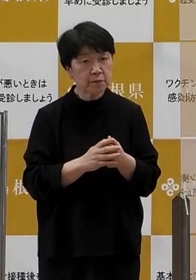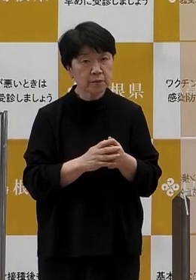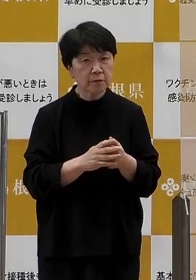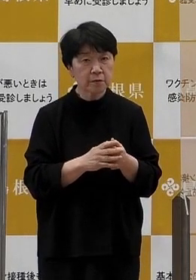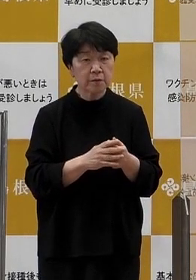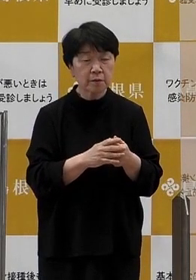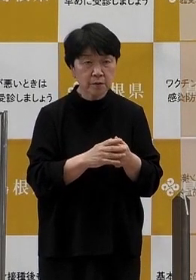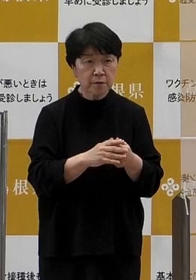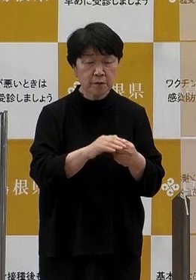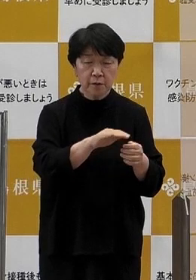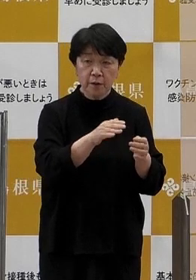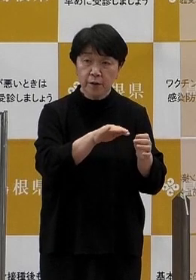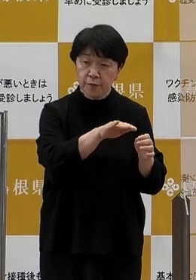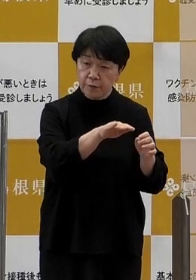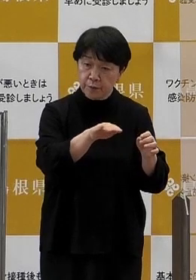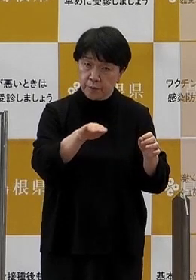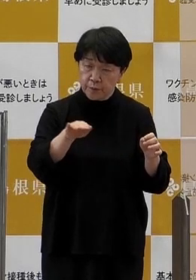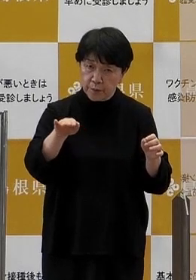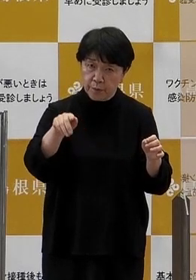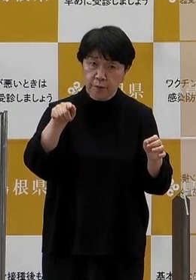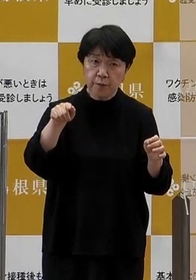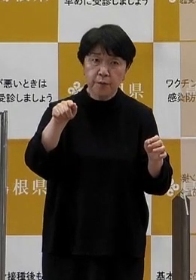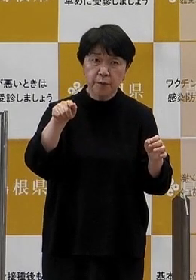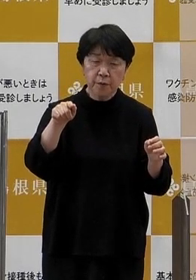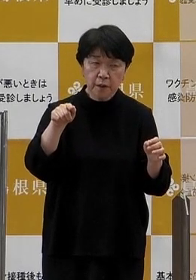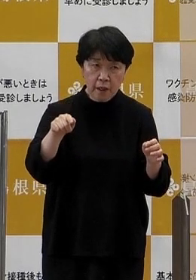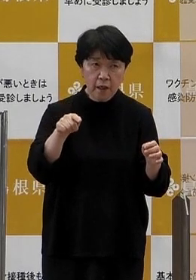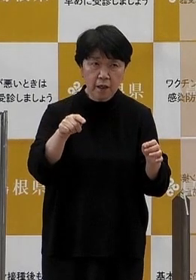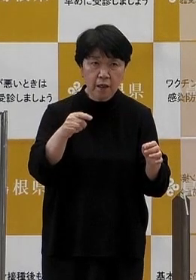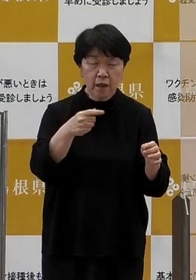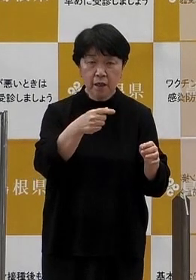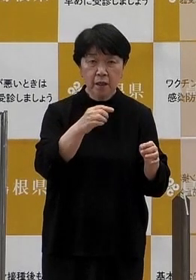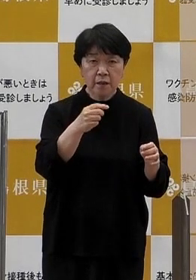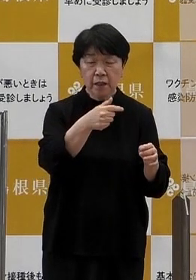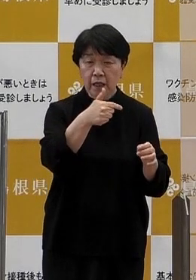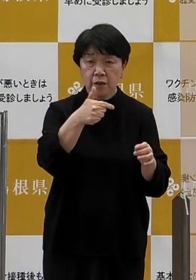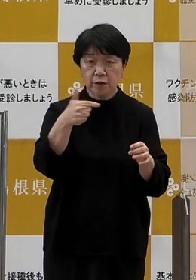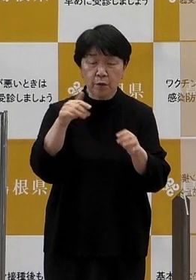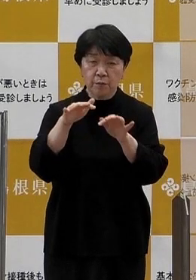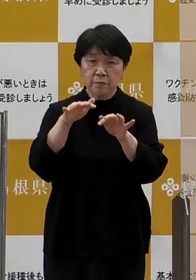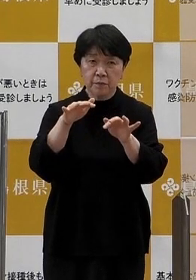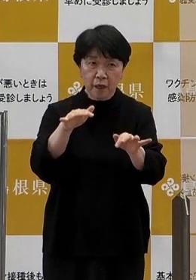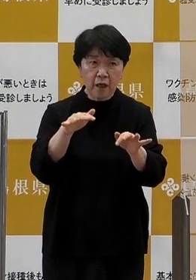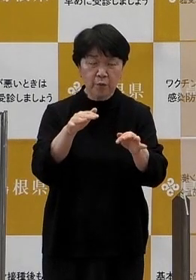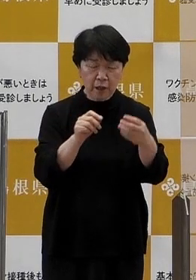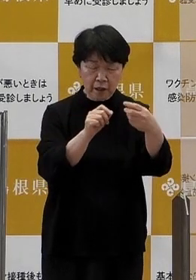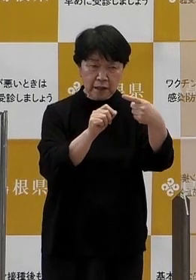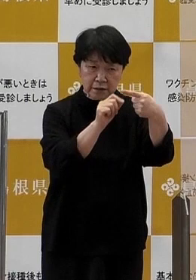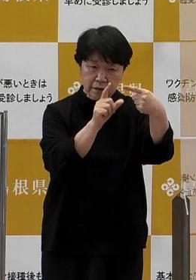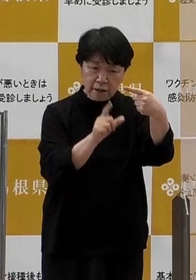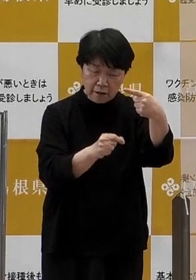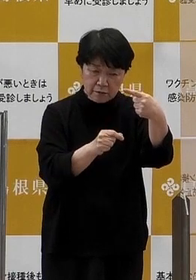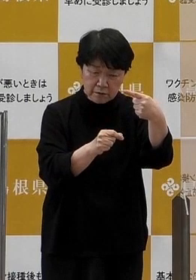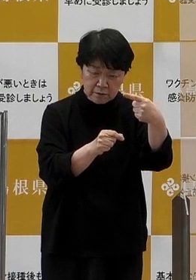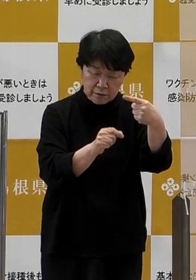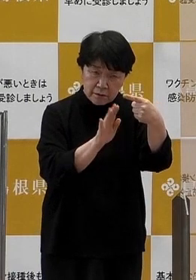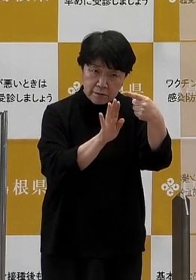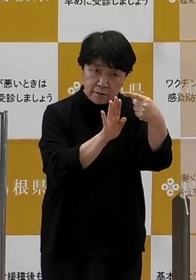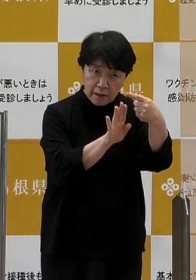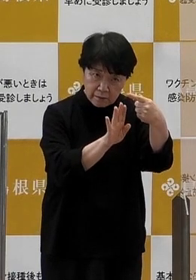が、まあ、一応、第6波を、まあ、年明けと、まあ、島根県の場合、年明けだったので、年明けでいこうと